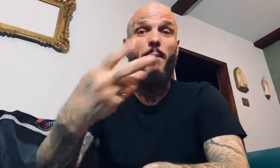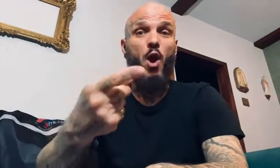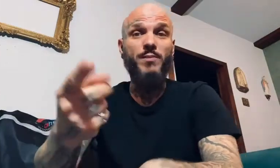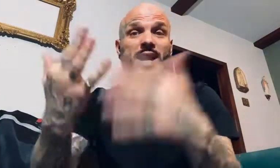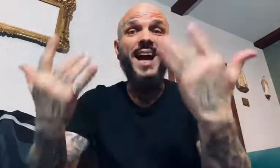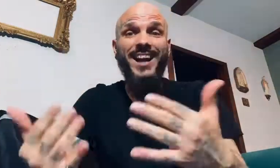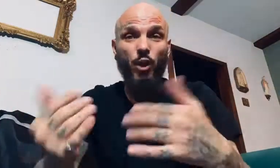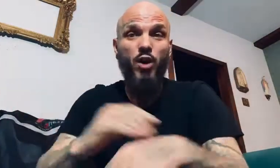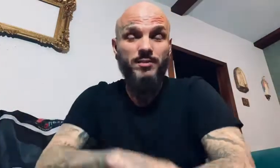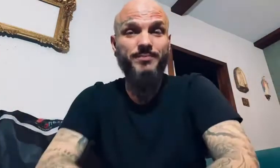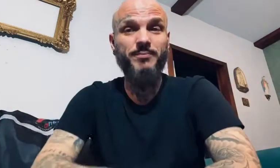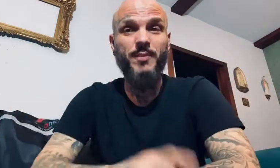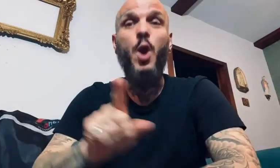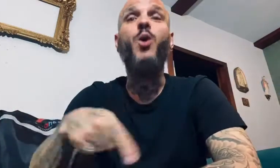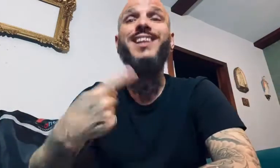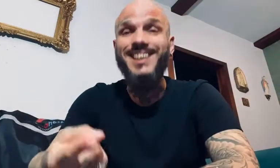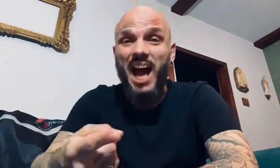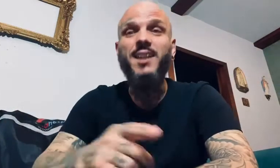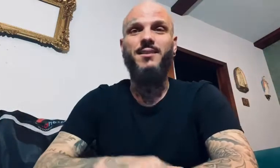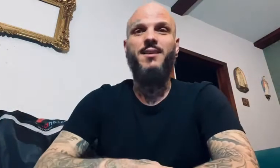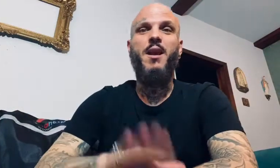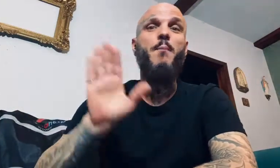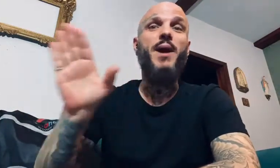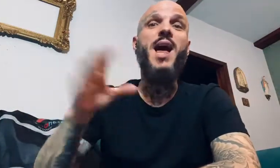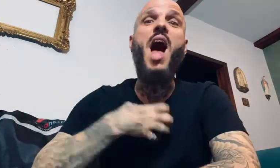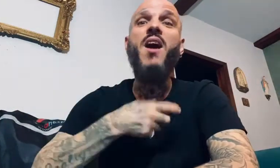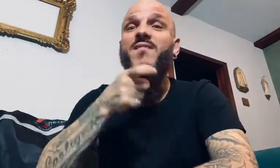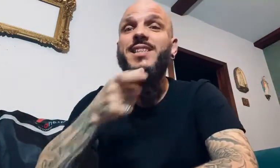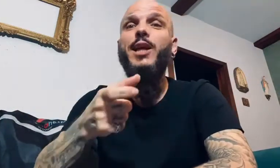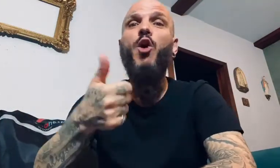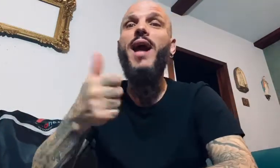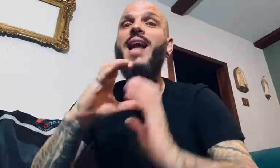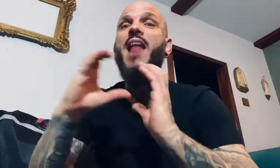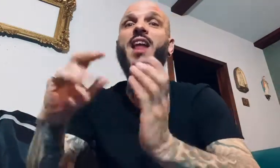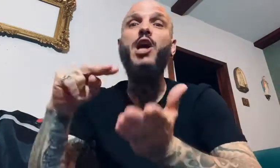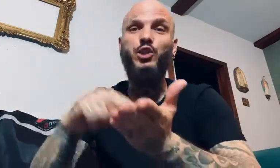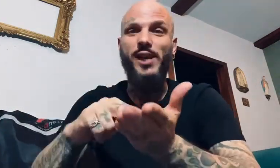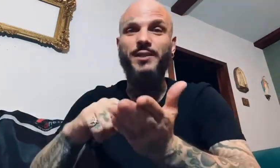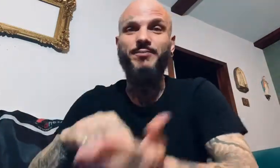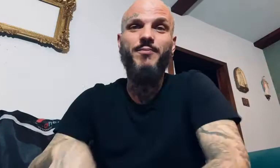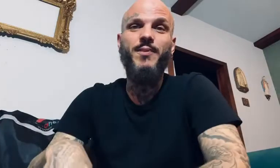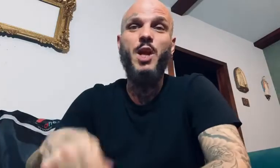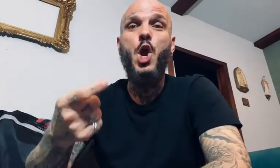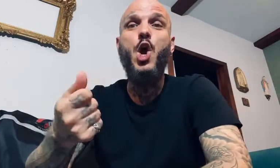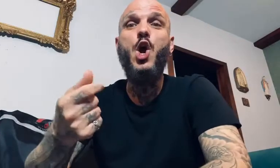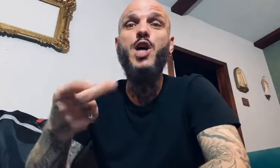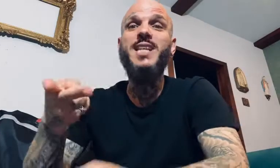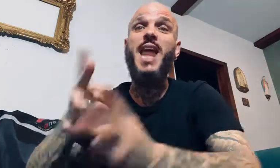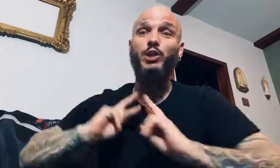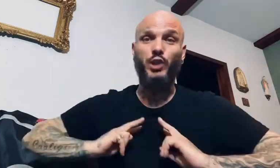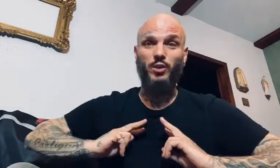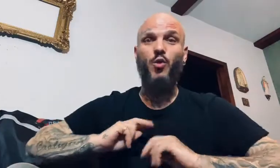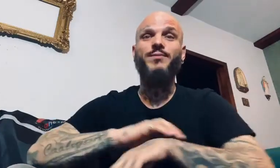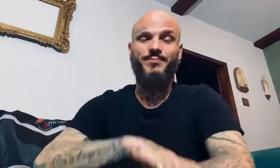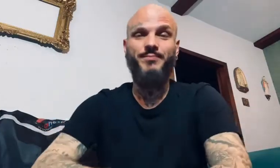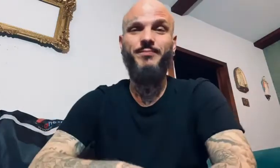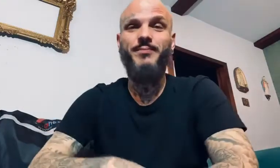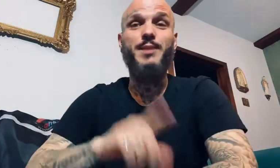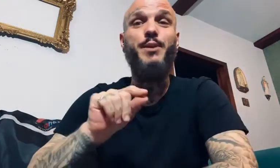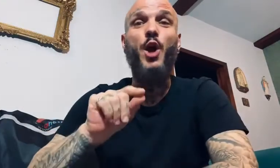bekommt ihr eine Rechnung und dann bei der Krankenversicherung einen Antrag stellen, Kostenerstattung. Das bedeutet,